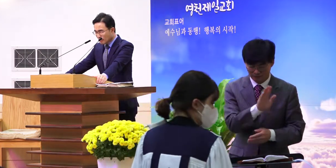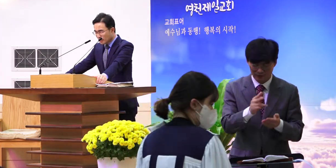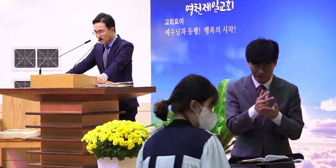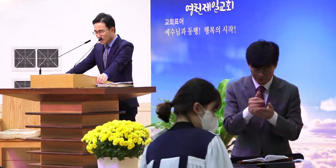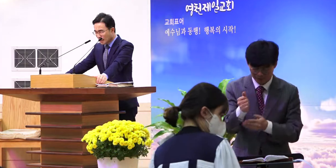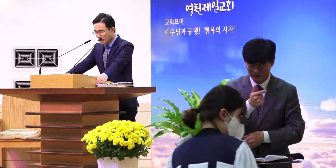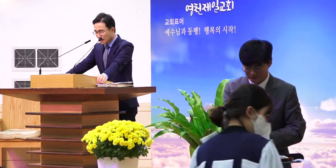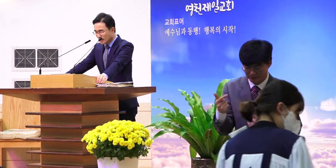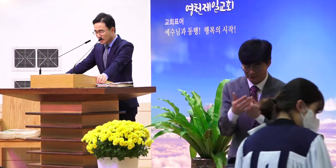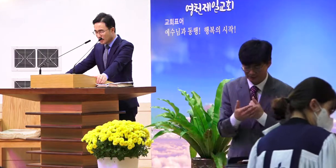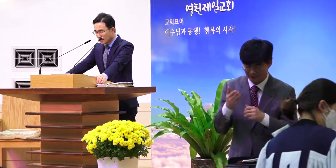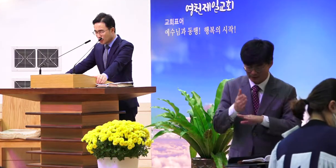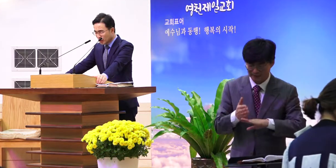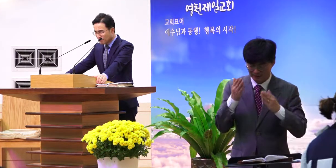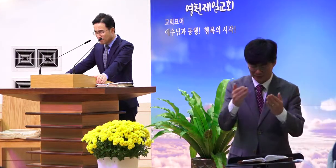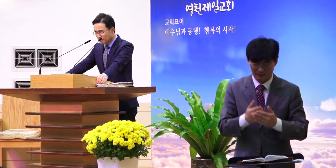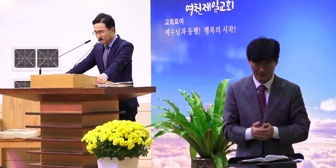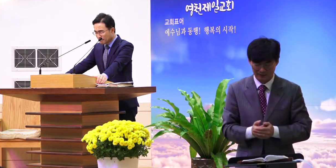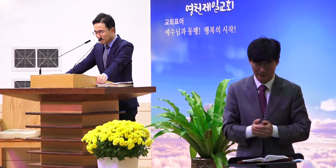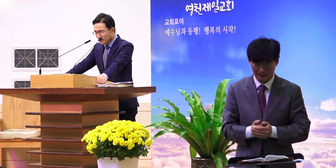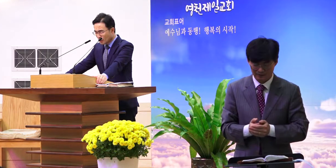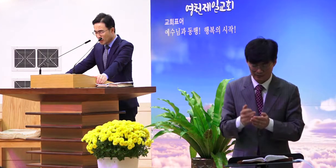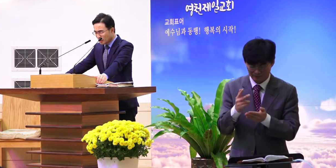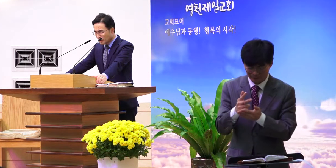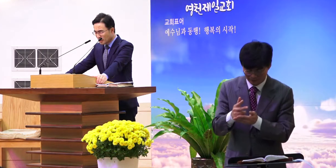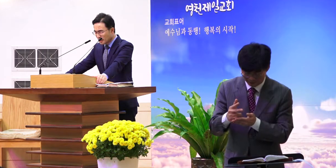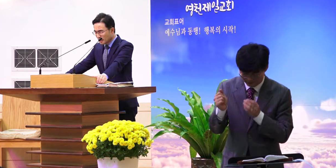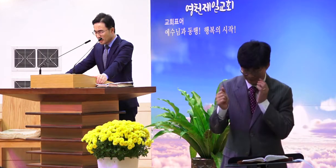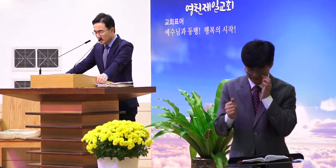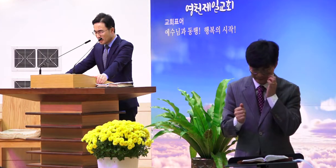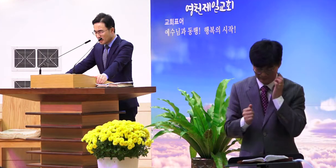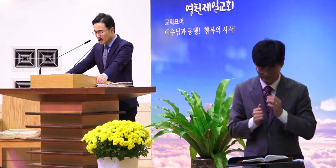은혜를 감사합니다. 주님, 우리는